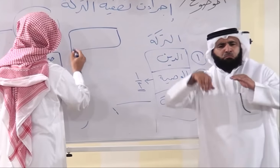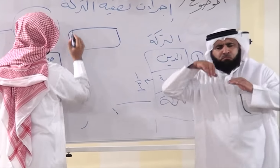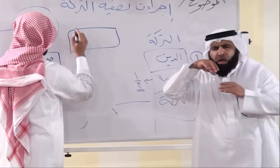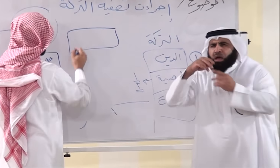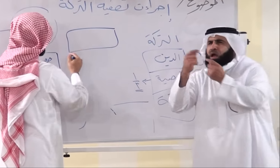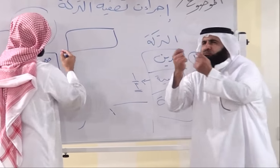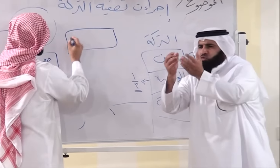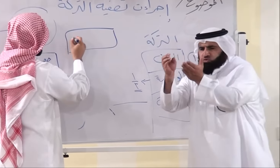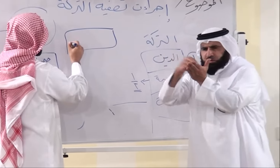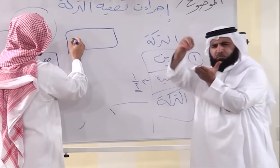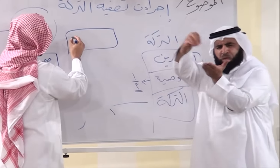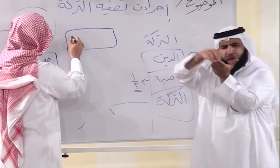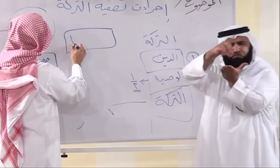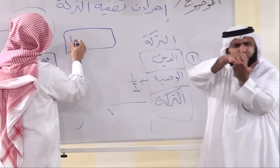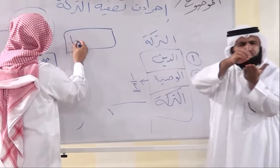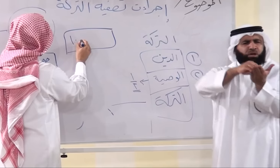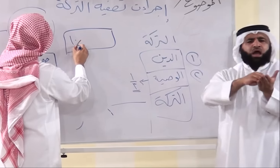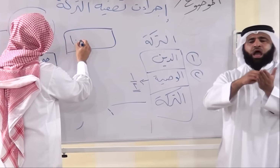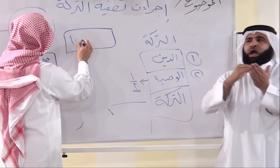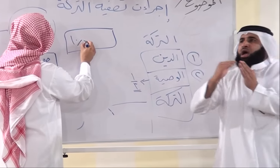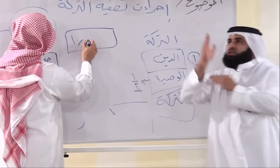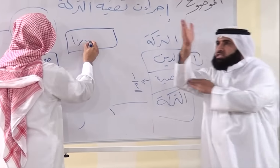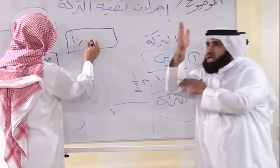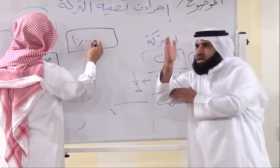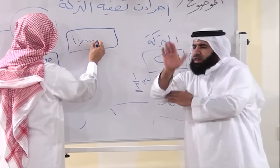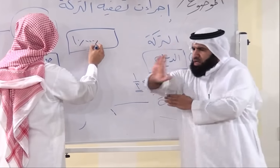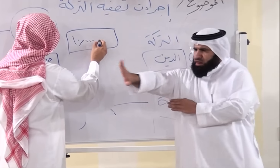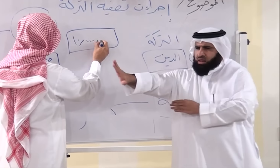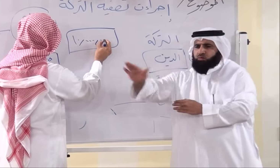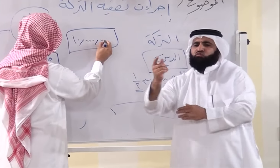بخانات، نفترض والله طلع عندي القيمة